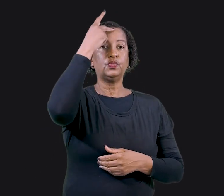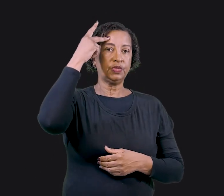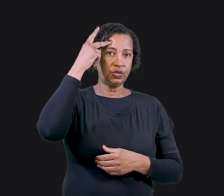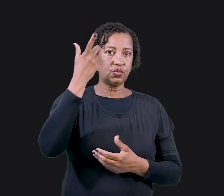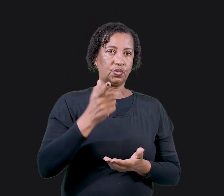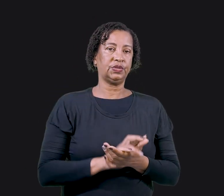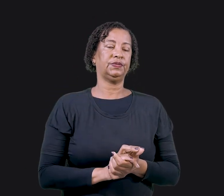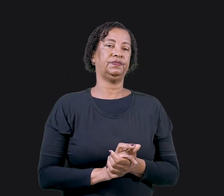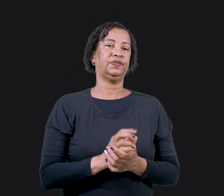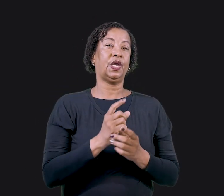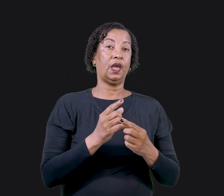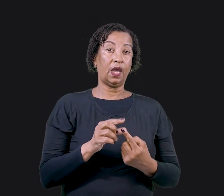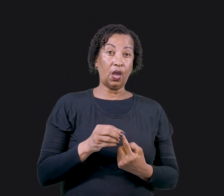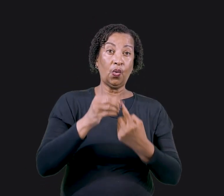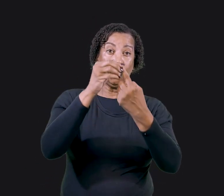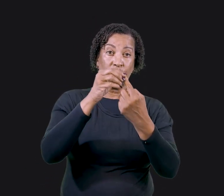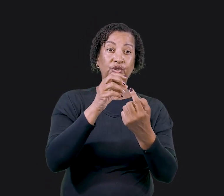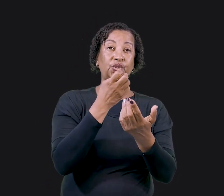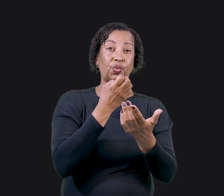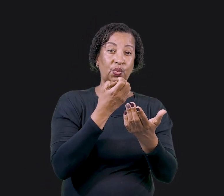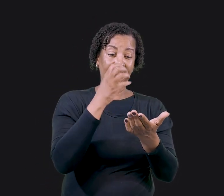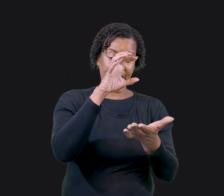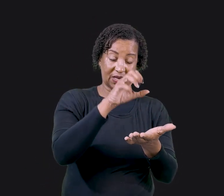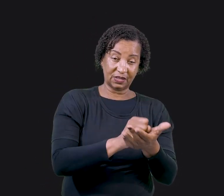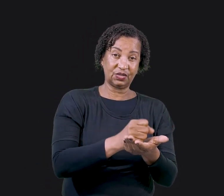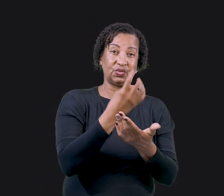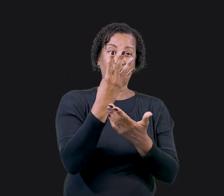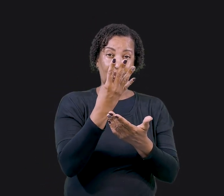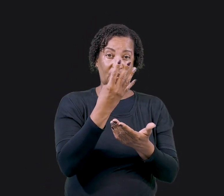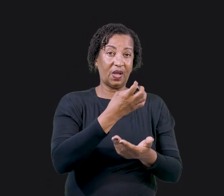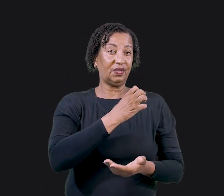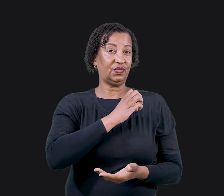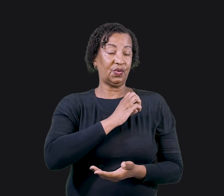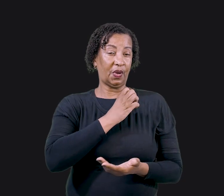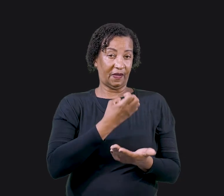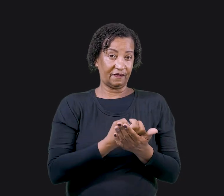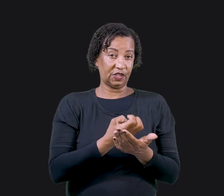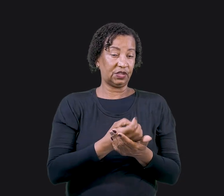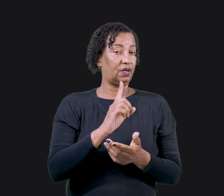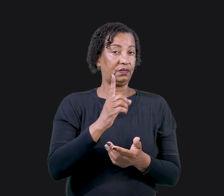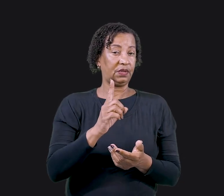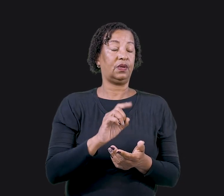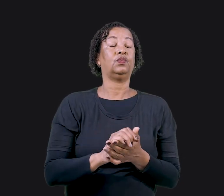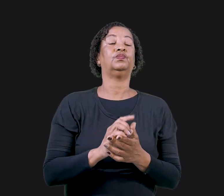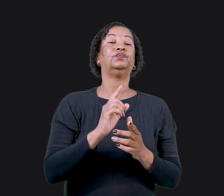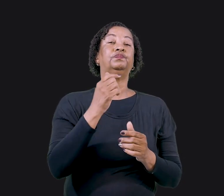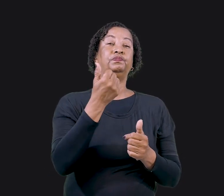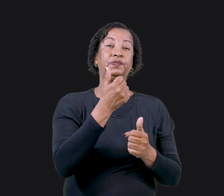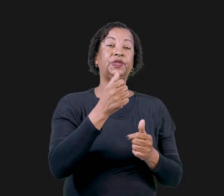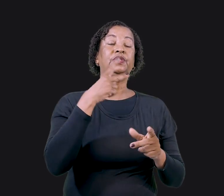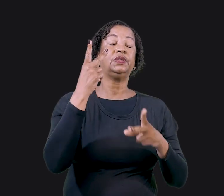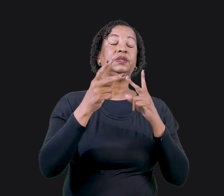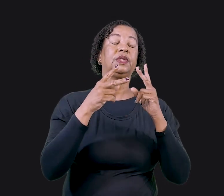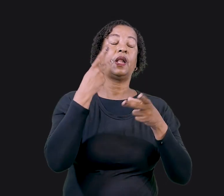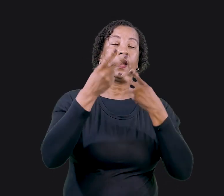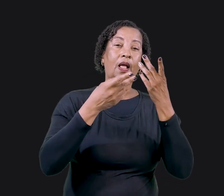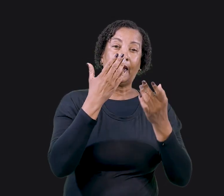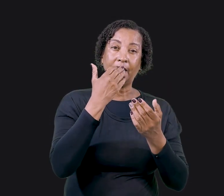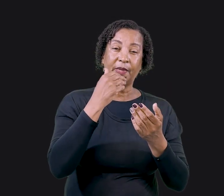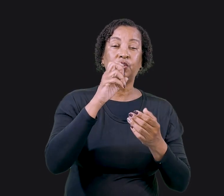nos 4 evangelhos. Na primeira vez que Jesus alimentou as multidões, ele alimentou 5.000 homens e mais suas famílias. Na